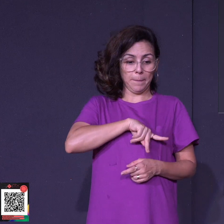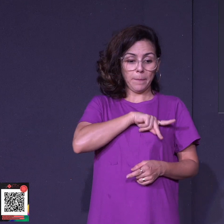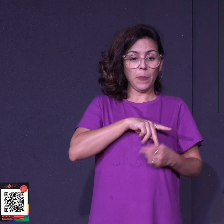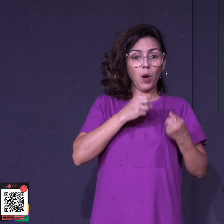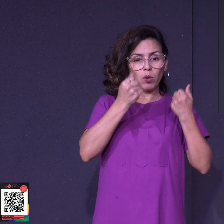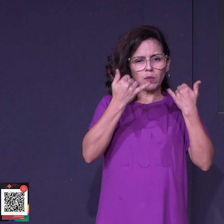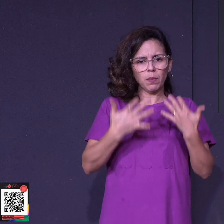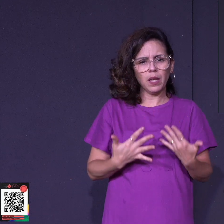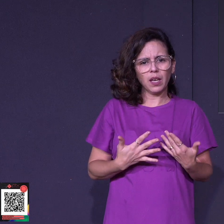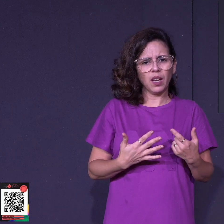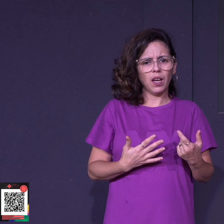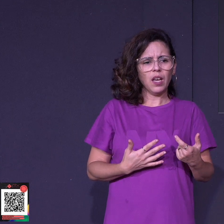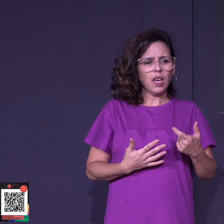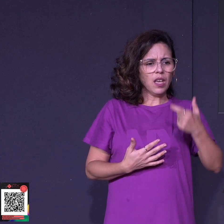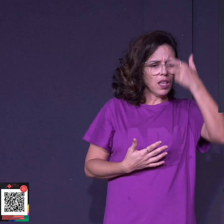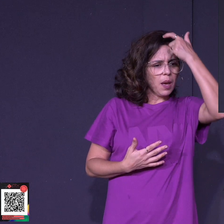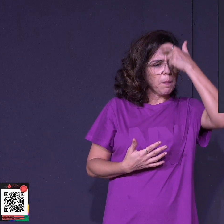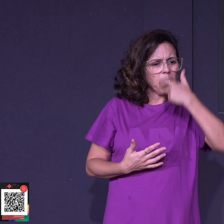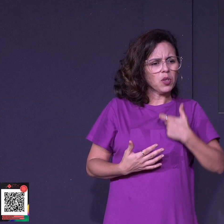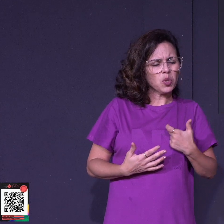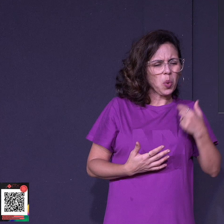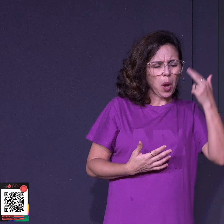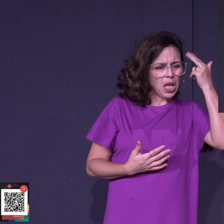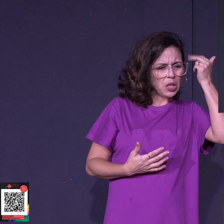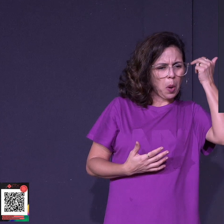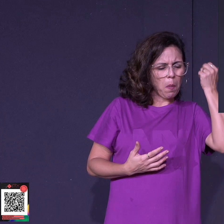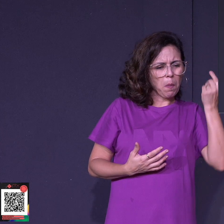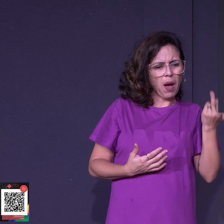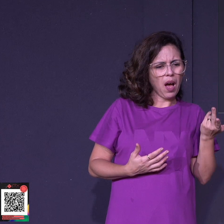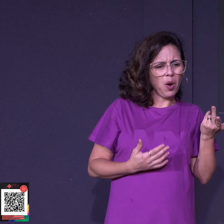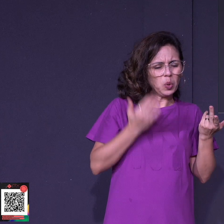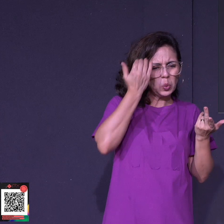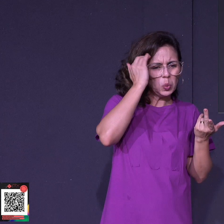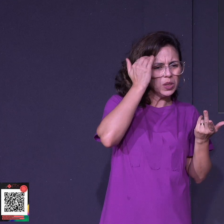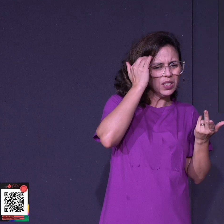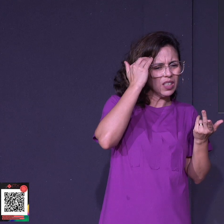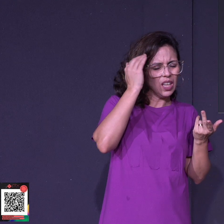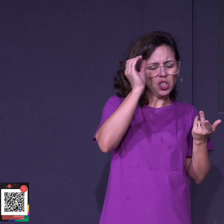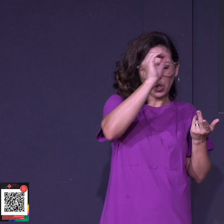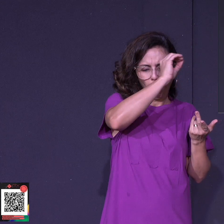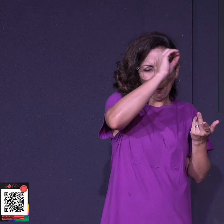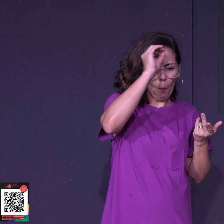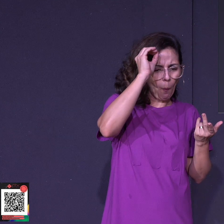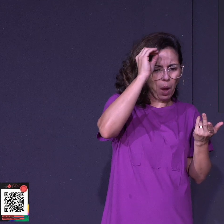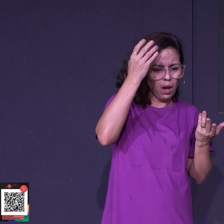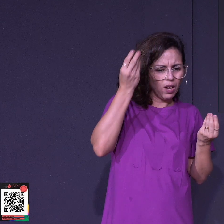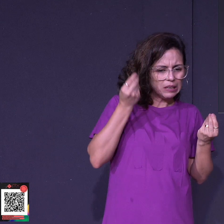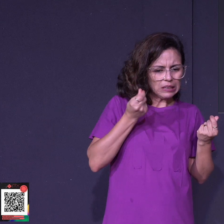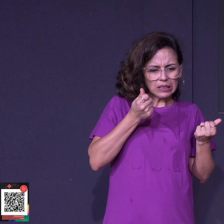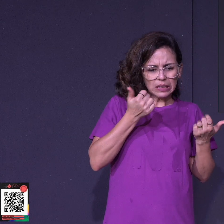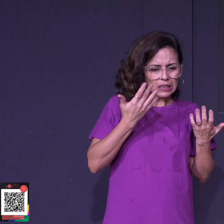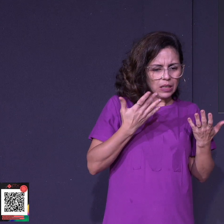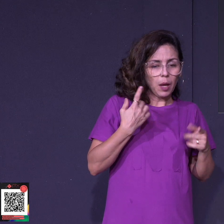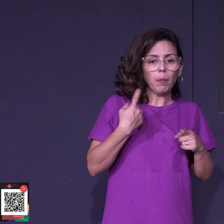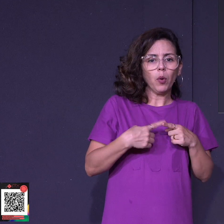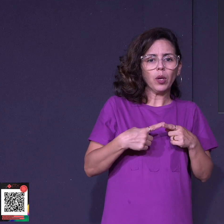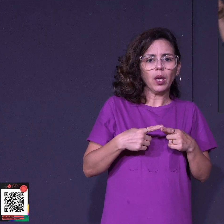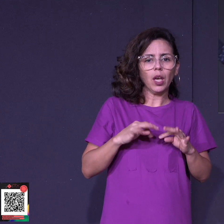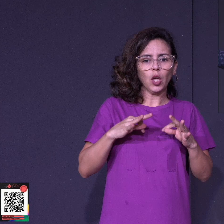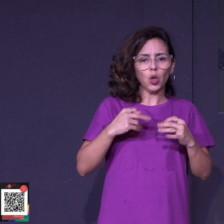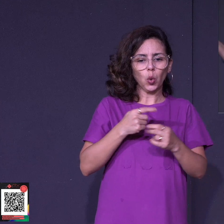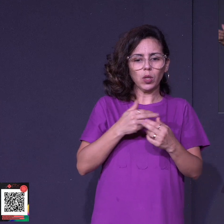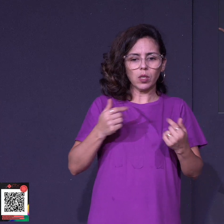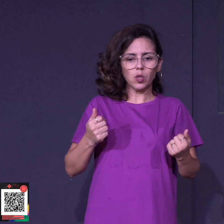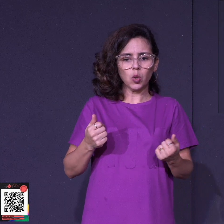Deus, porque para ele parece loucura, porque não pode entendê-las, porque elas são discernidas espiritualmente. Mas